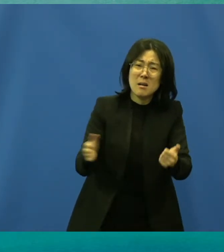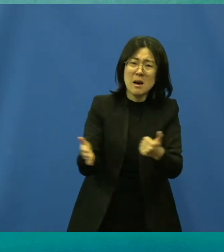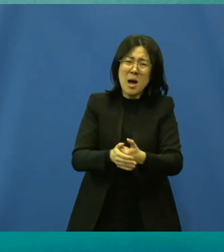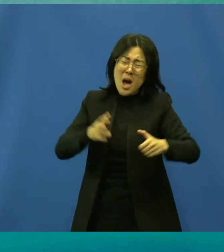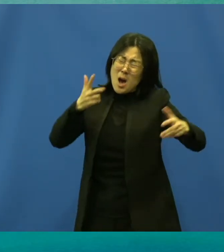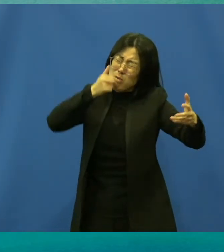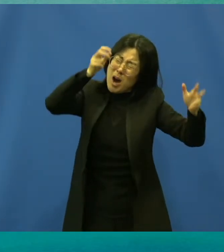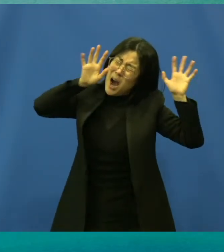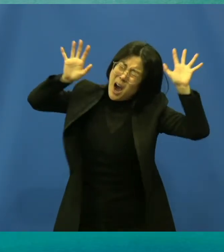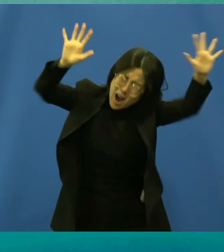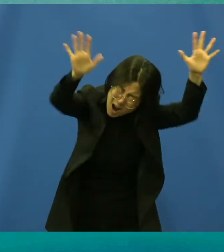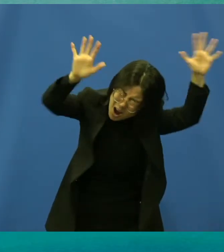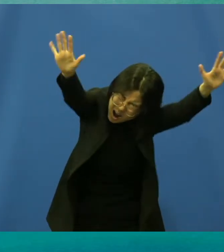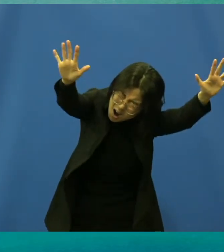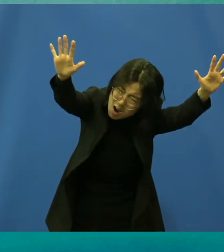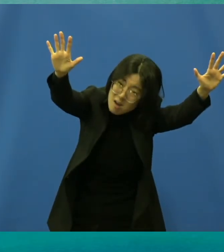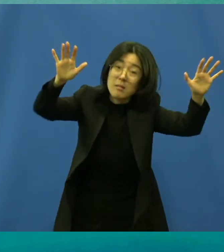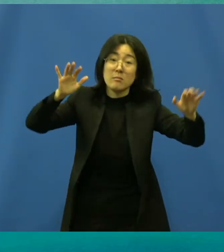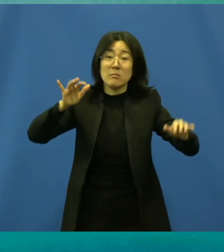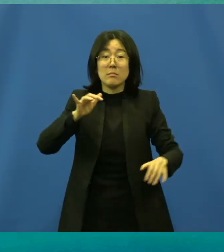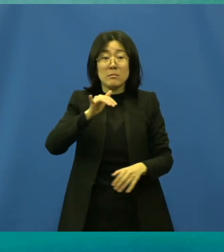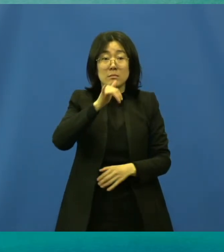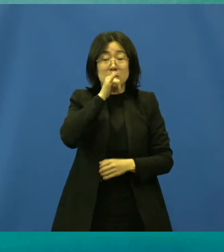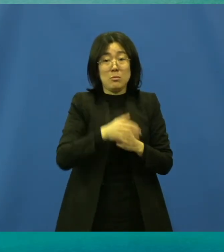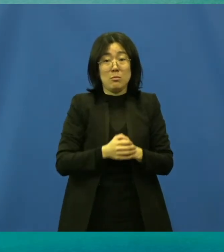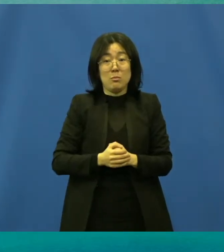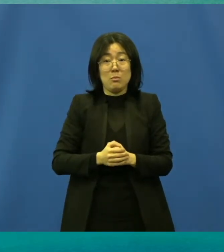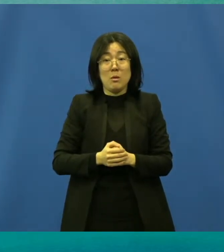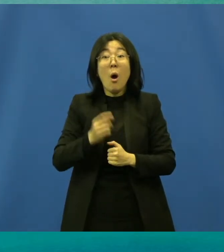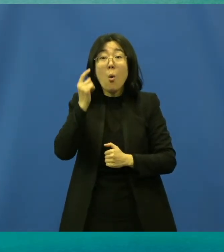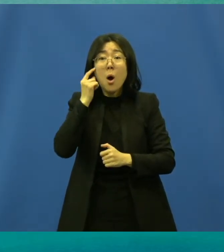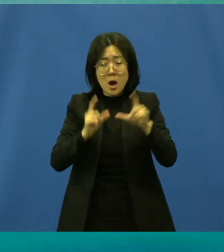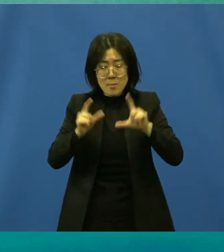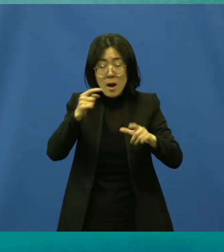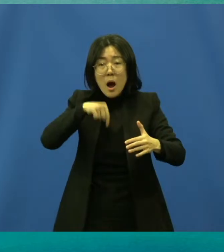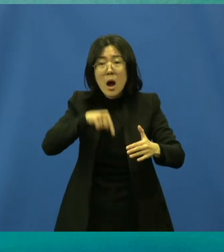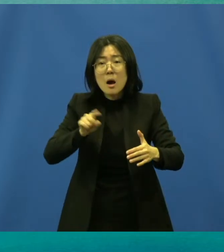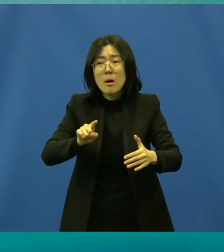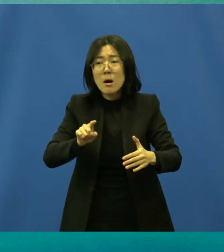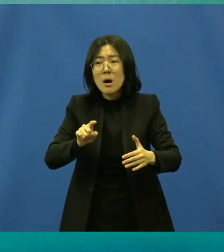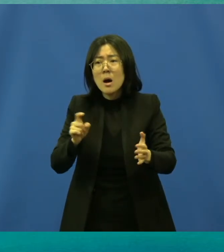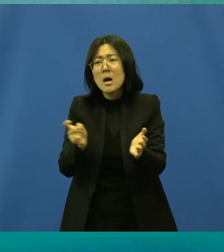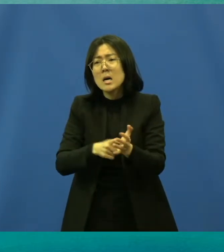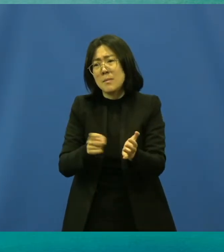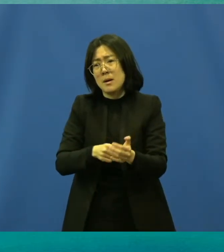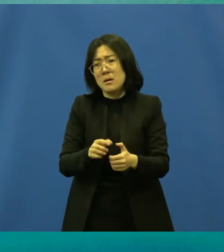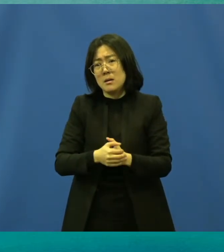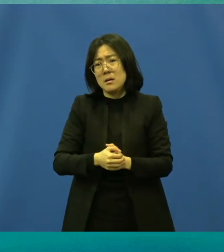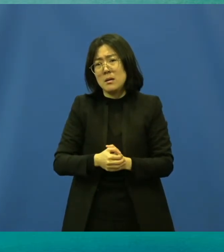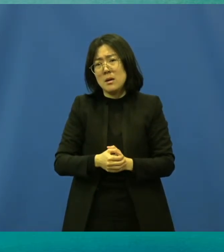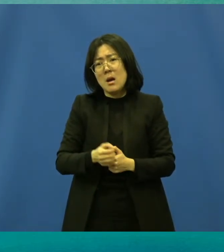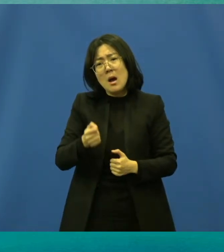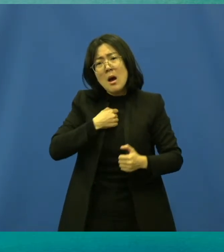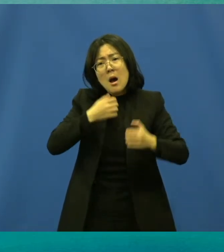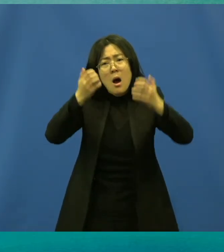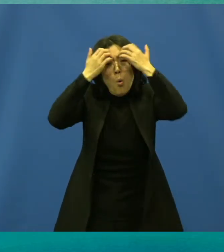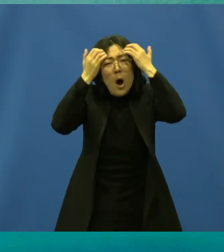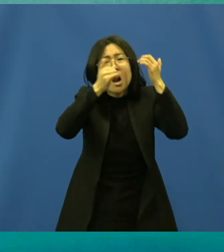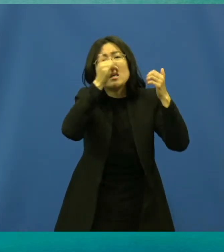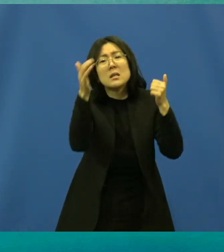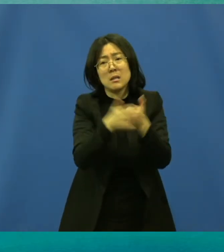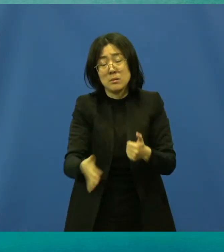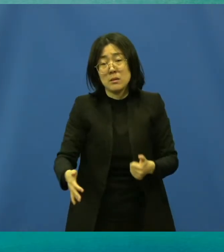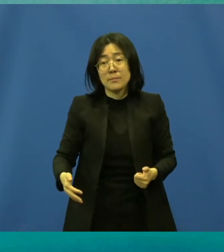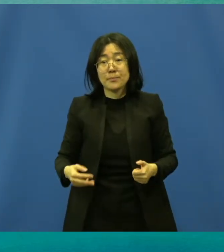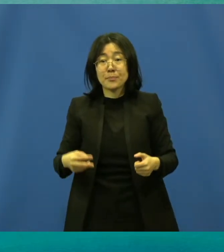여러분, 부르짖는 기도, 이게 위력이 있습니다. 부르짖는 기도에 응답하셨도다. 예레미야